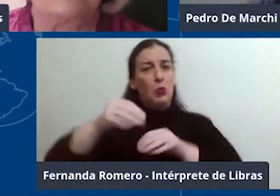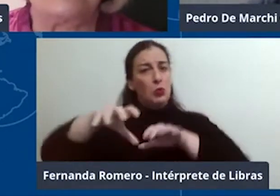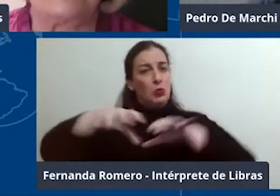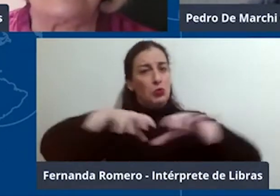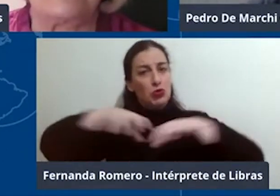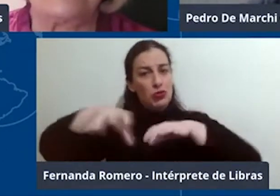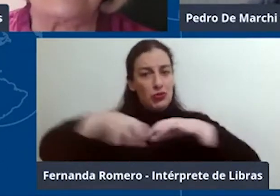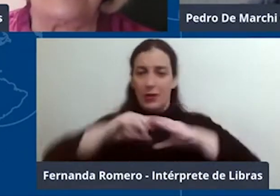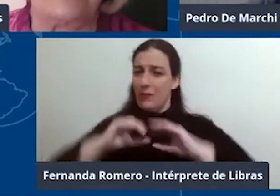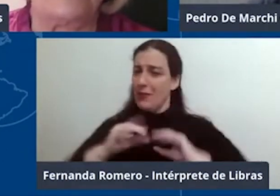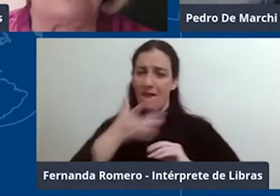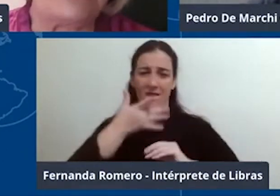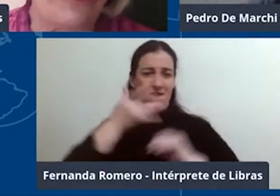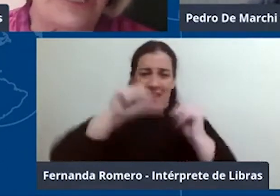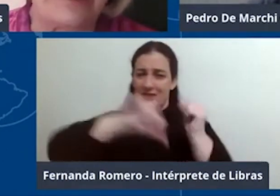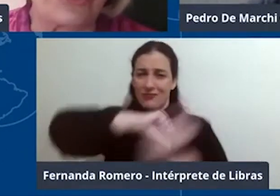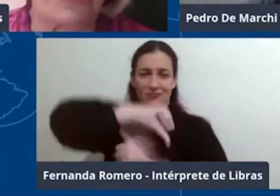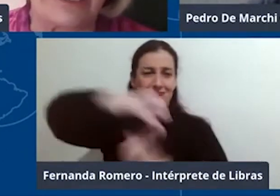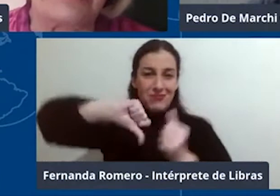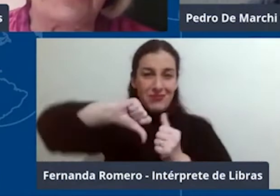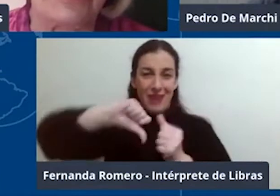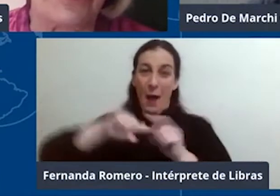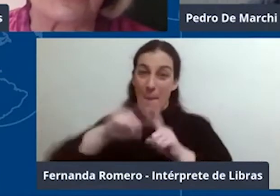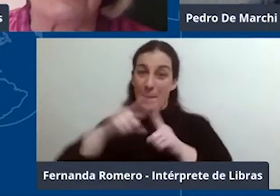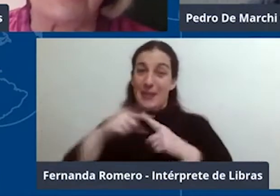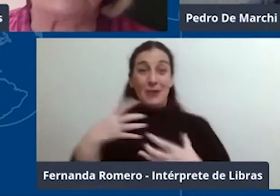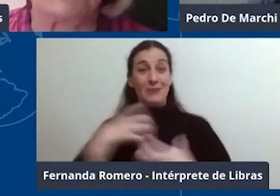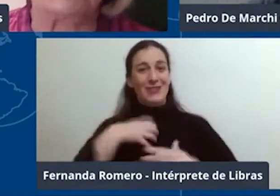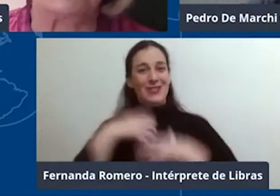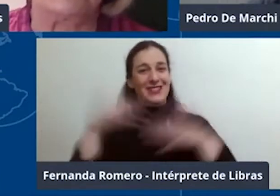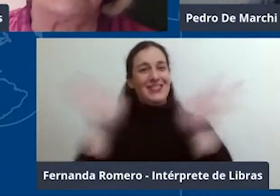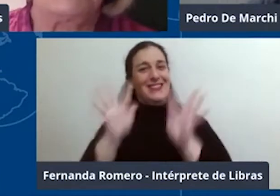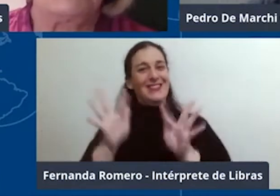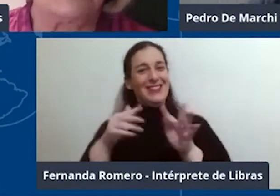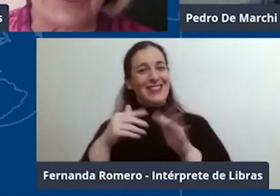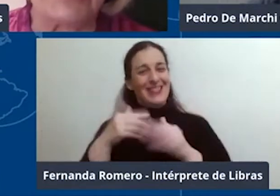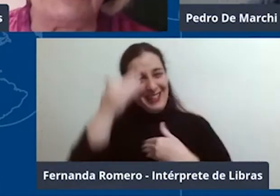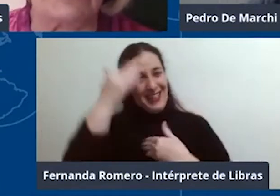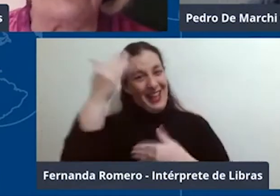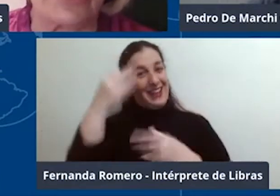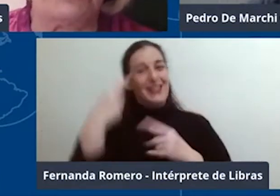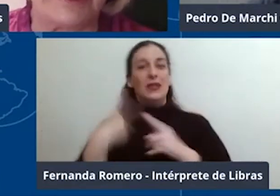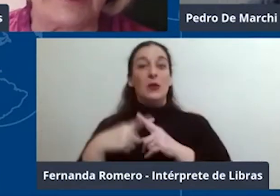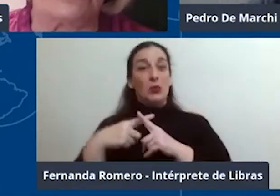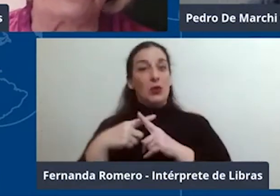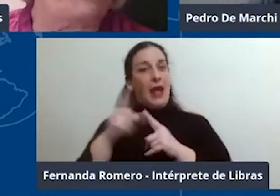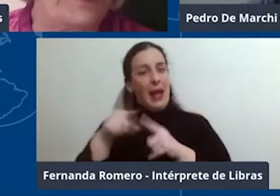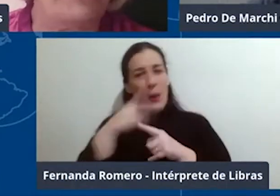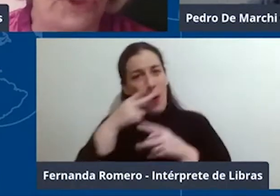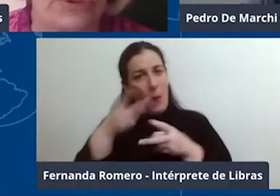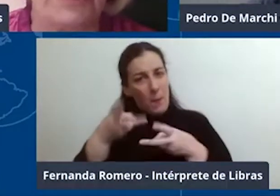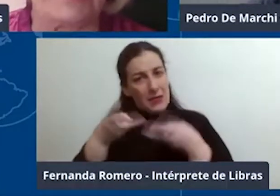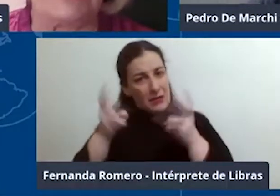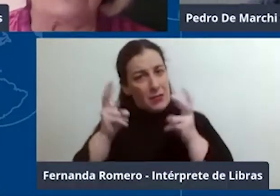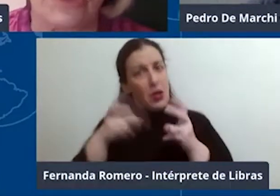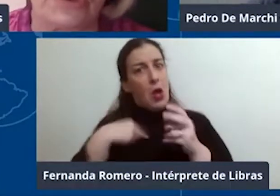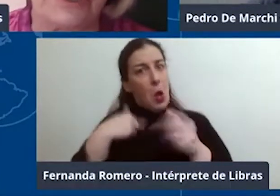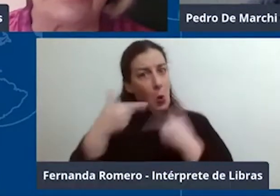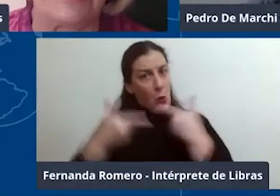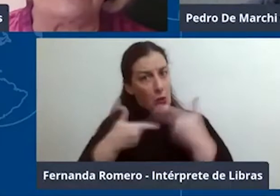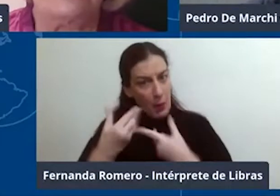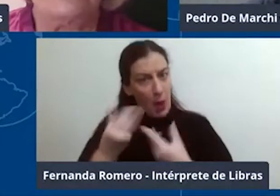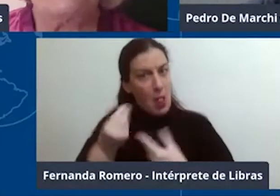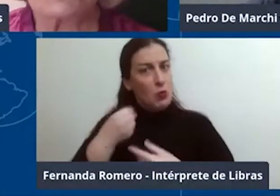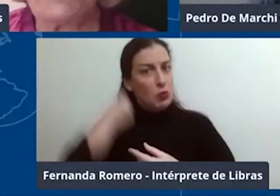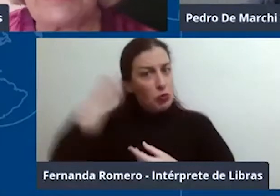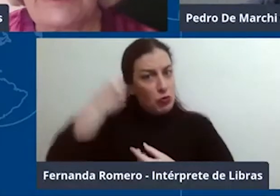Então, essa é a... Mas eu fiquei gratificada porque eu acho que é uma espécie de reconhecimento. Eu fiz um mandato, trabalhei muito no mandato, 8